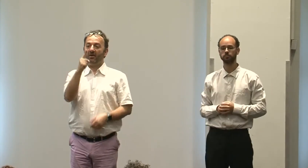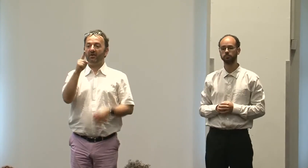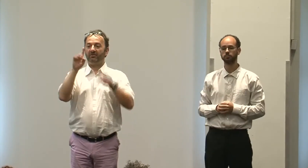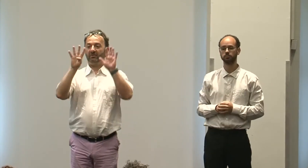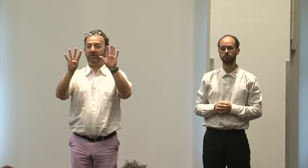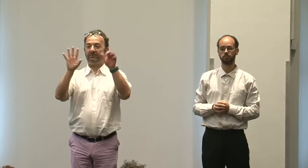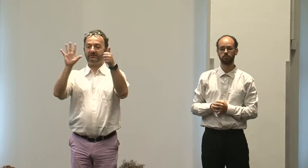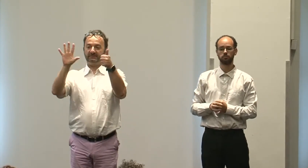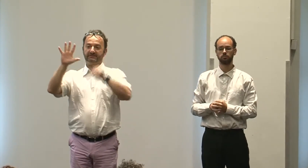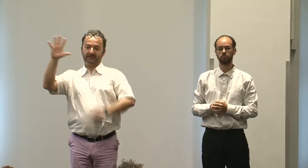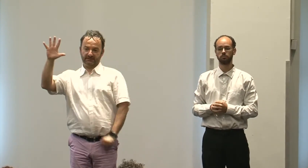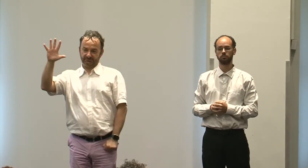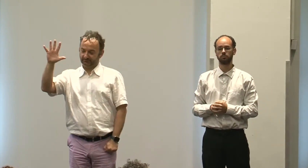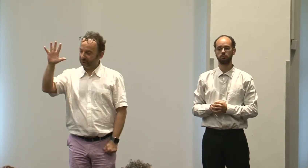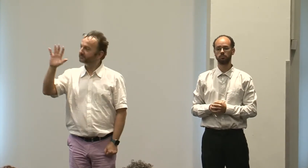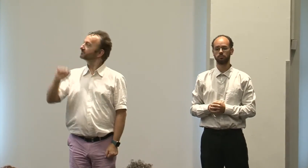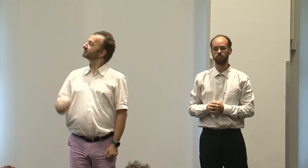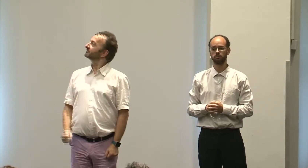Eu nasci surdo.